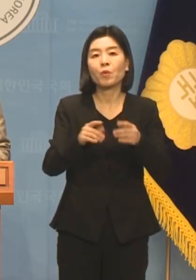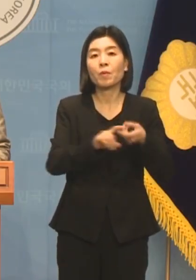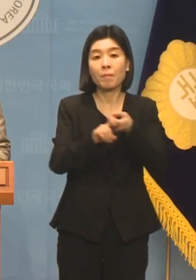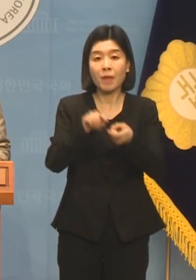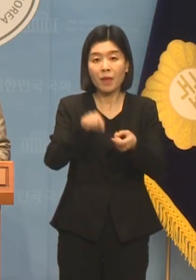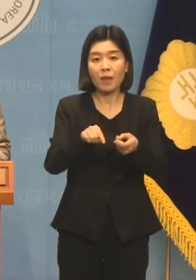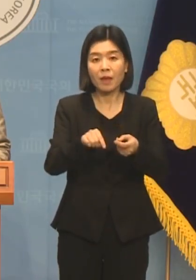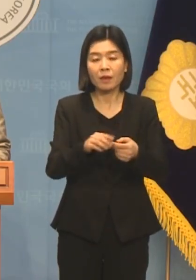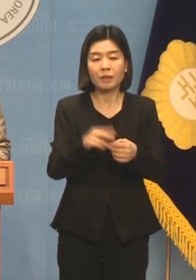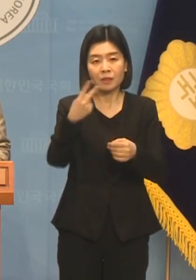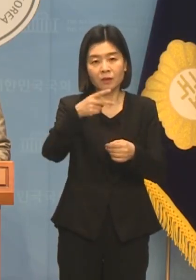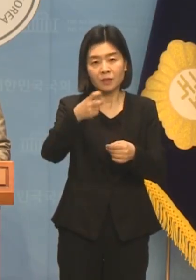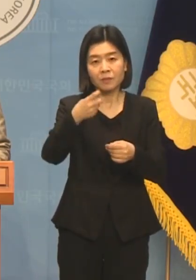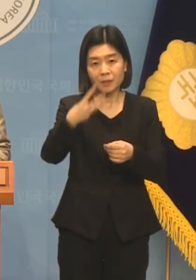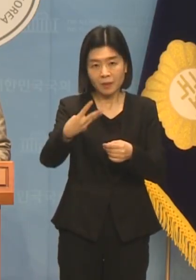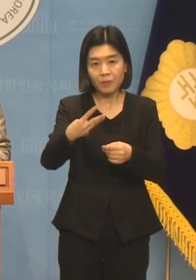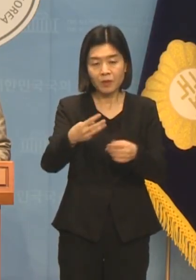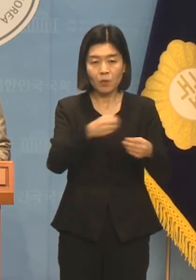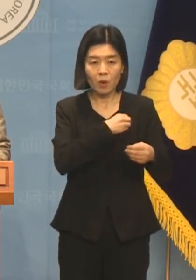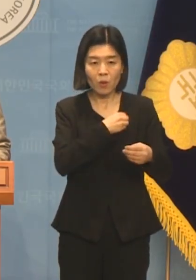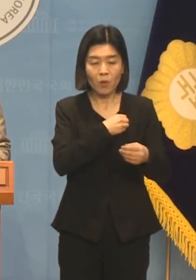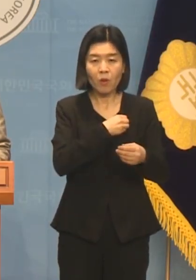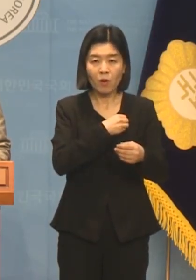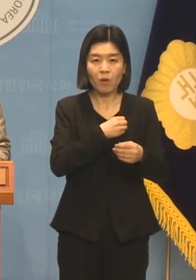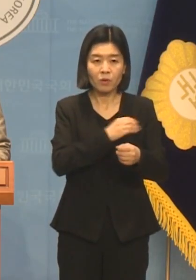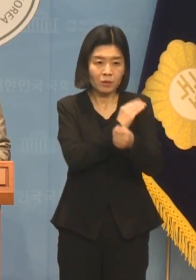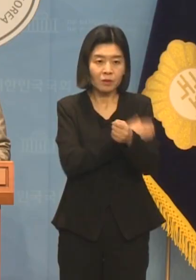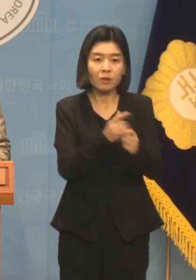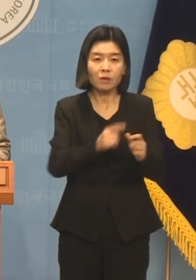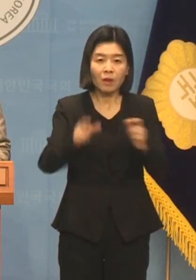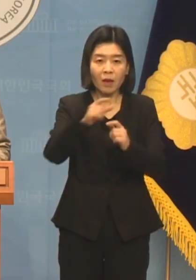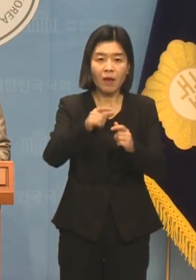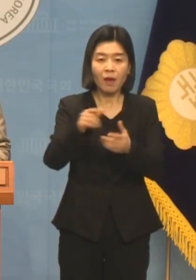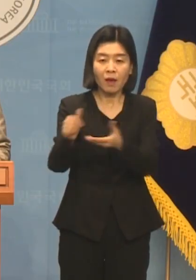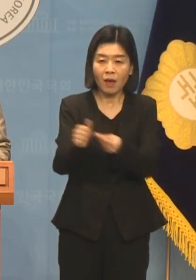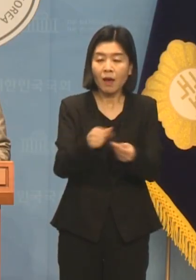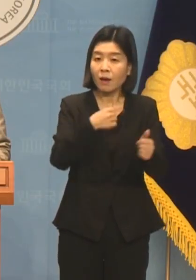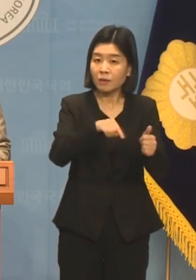해원역량 강화 연수 강사에는 주재준